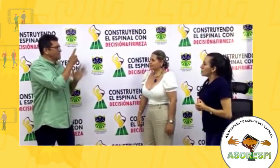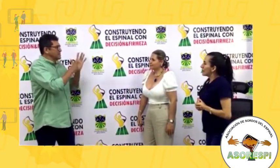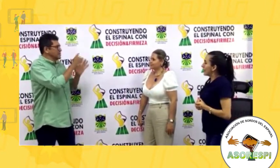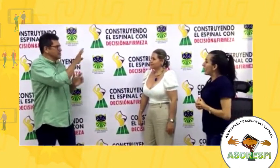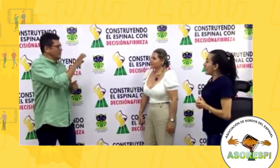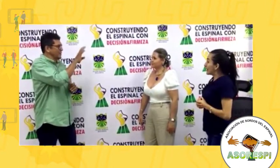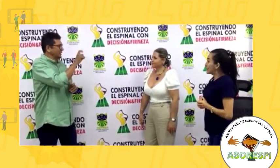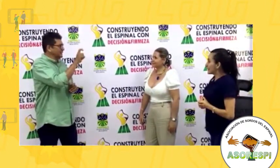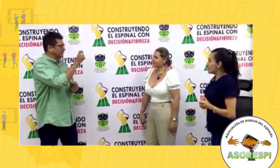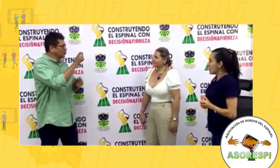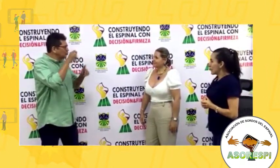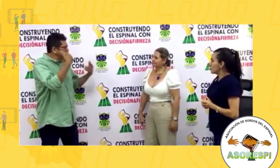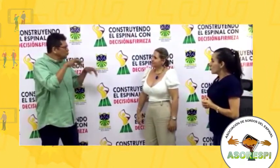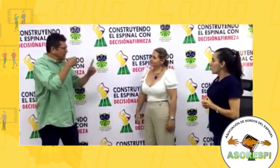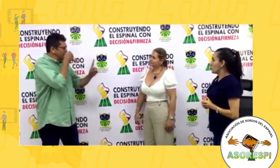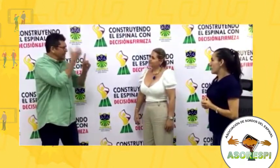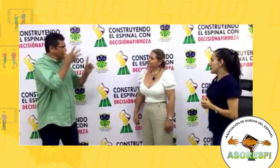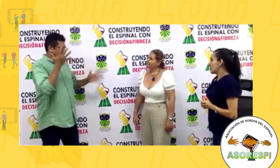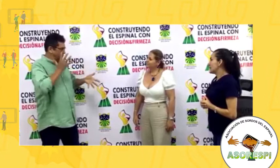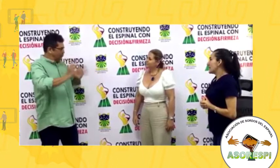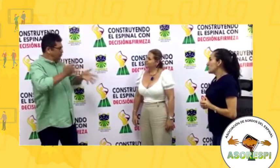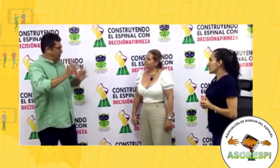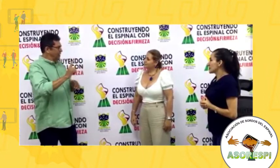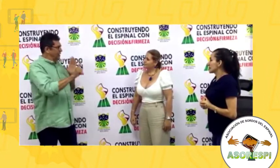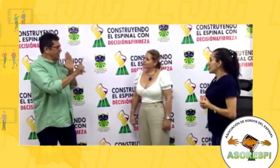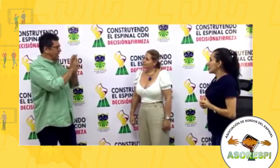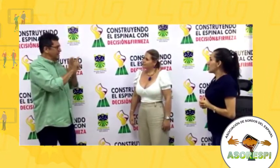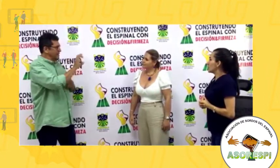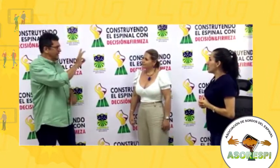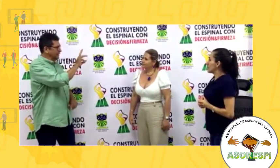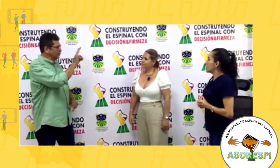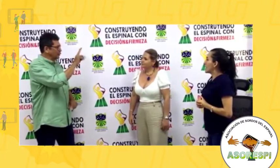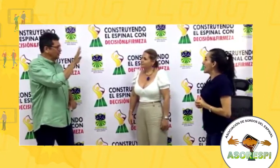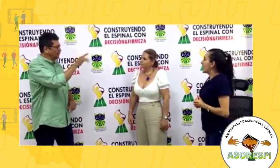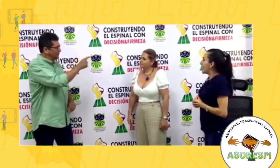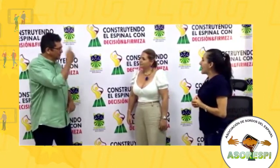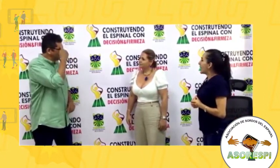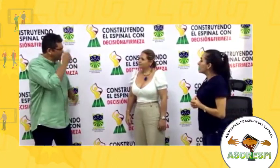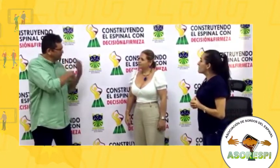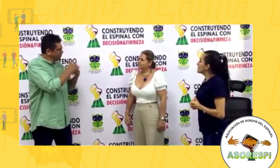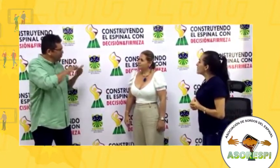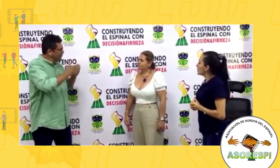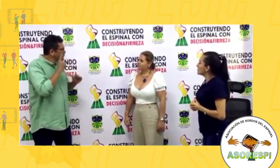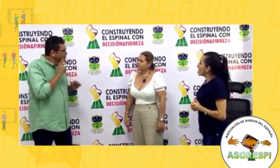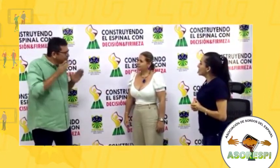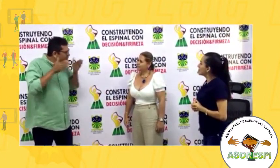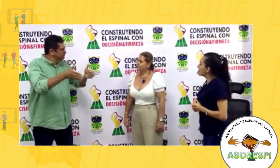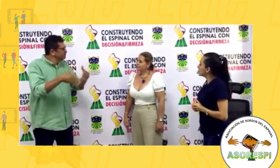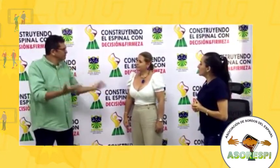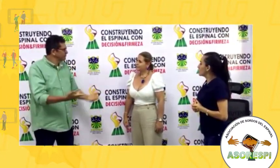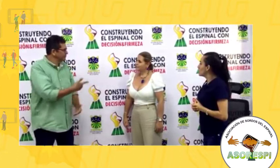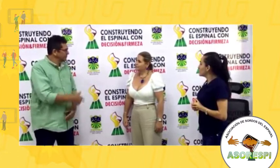Queremos informarle que en esta semana de octubre, precisamente el 11, se está celebrando a nivel nacional los 25 años de la